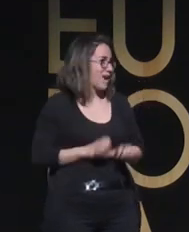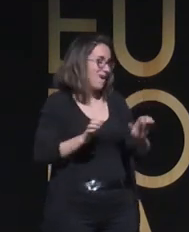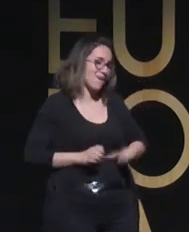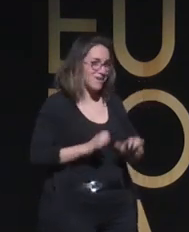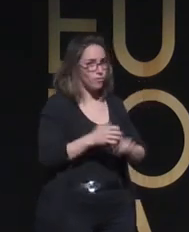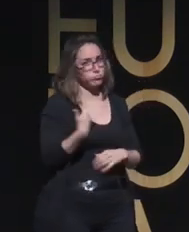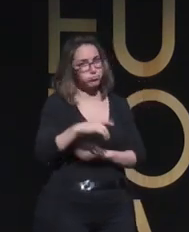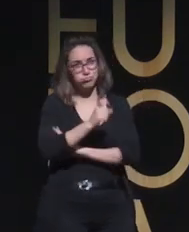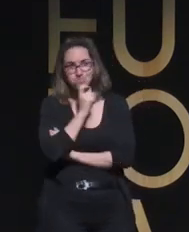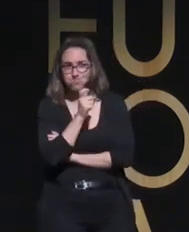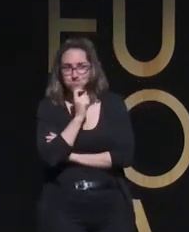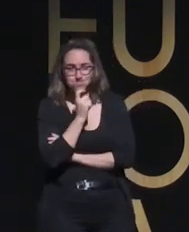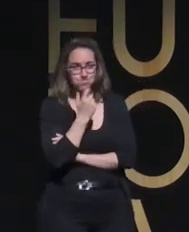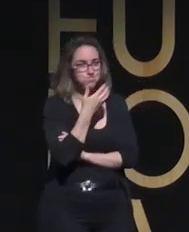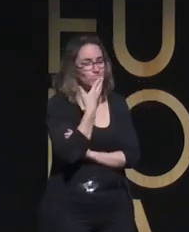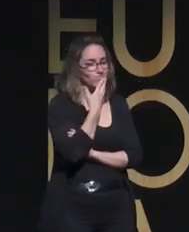Qué chungo.